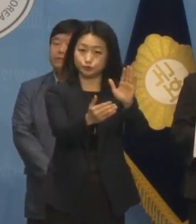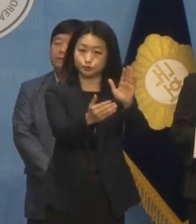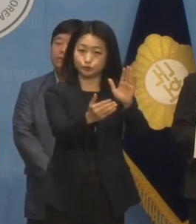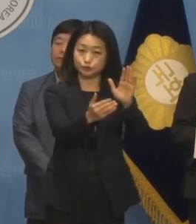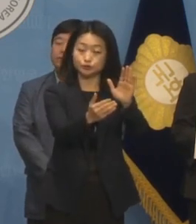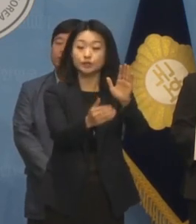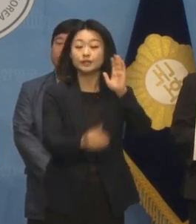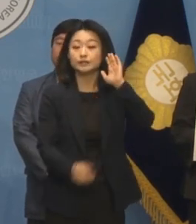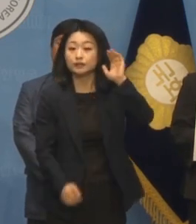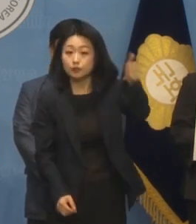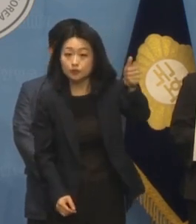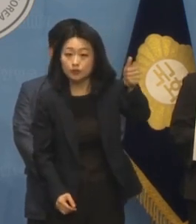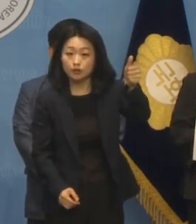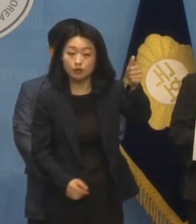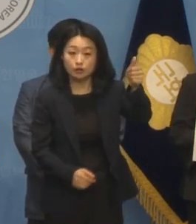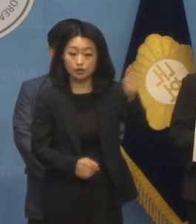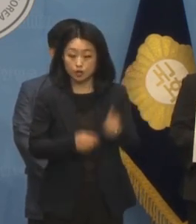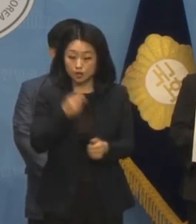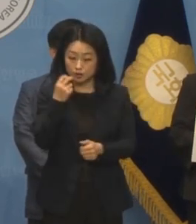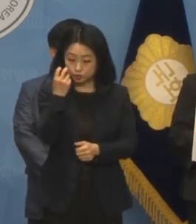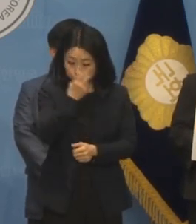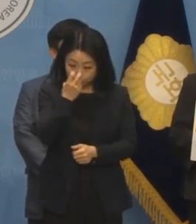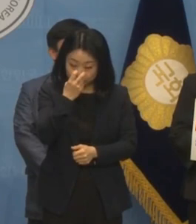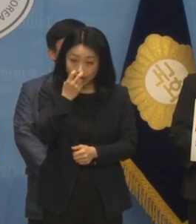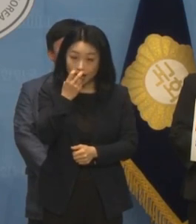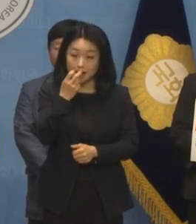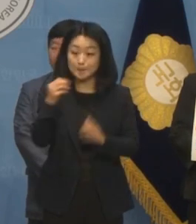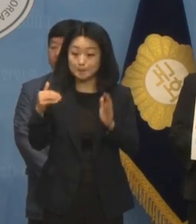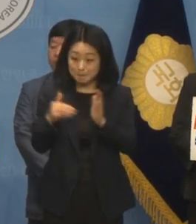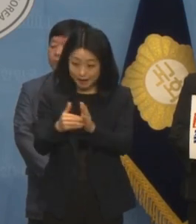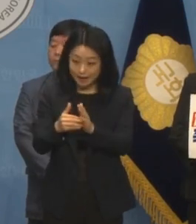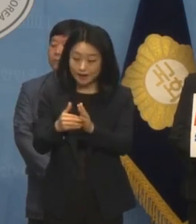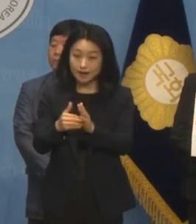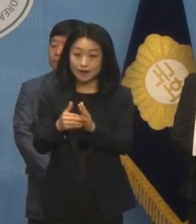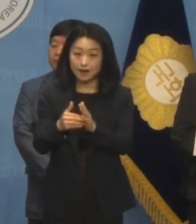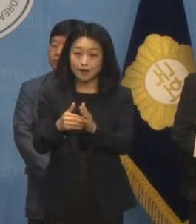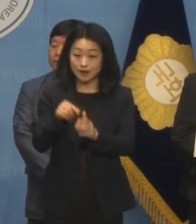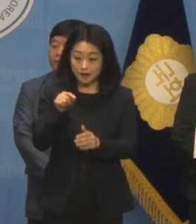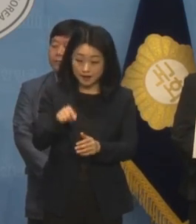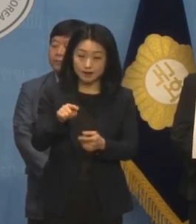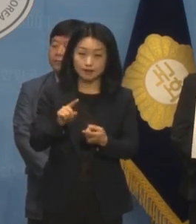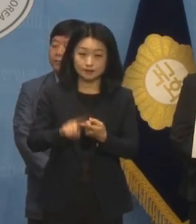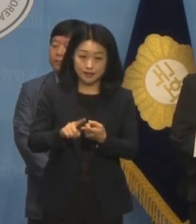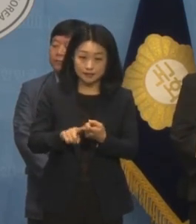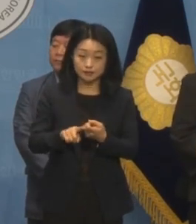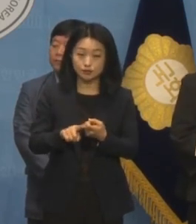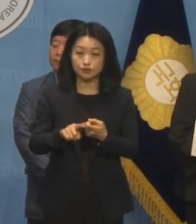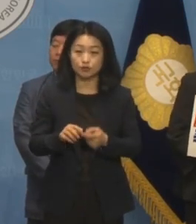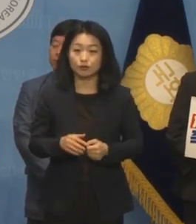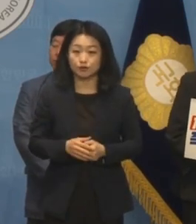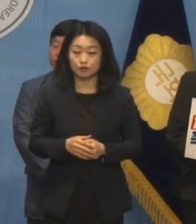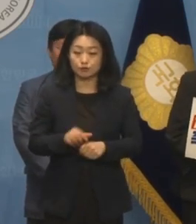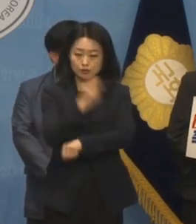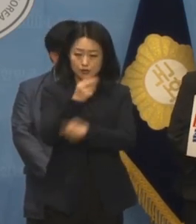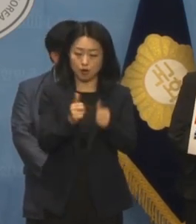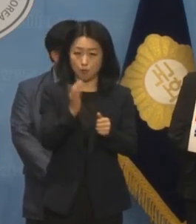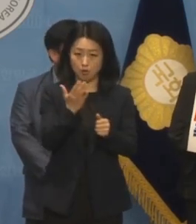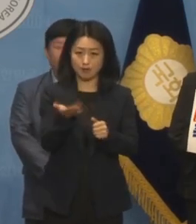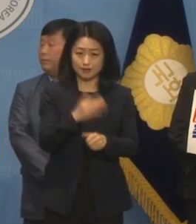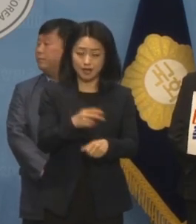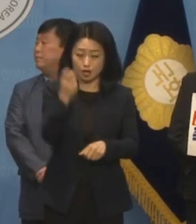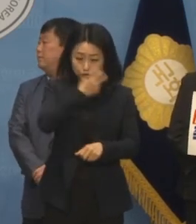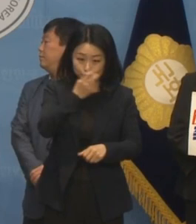윤석열 정부는 수사기관이 수사 중인 사건의 특검을 도입한 전례가 없다고